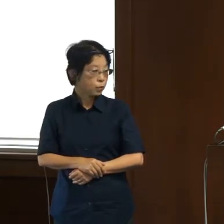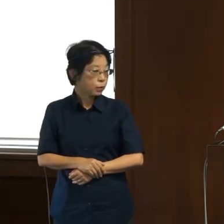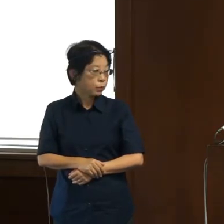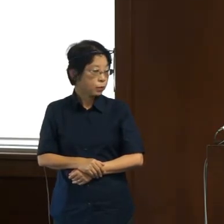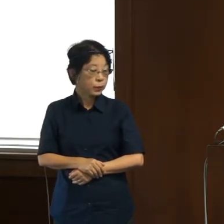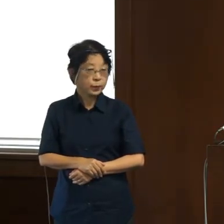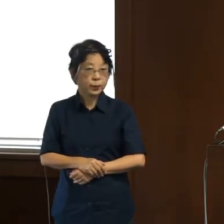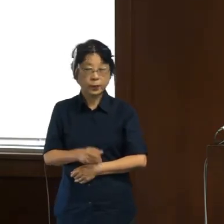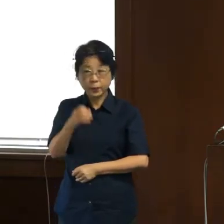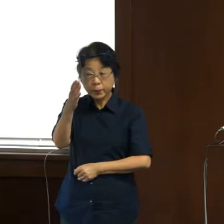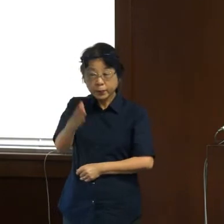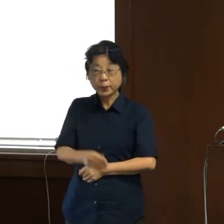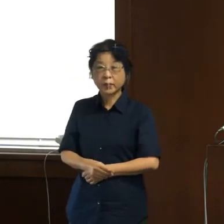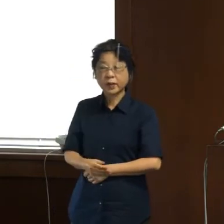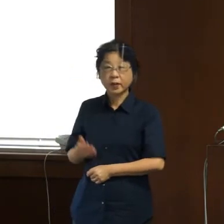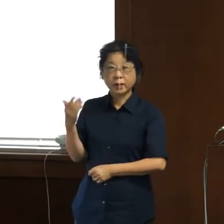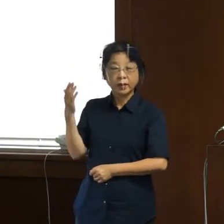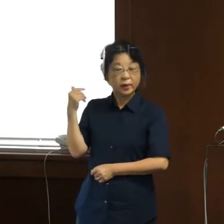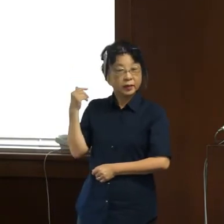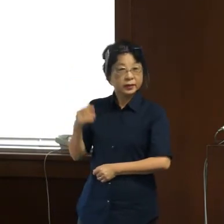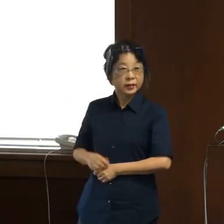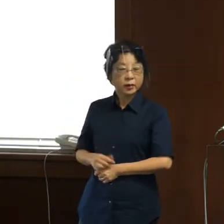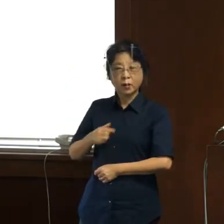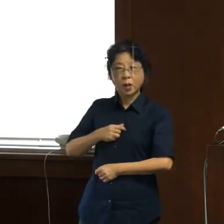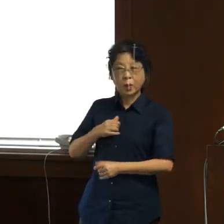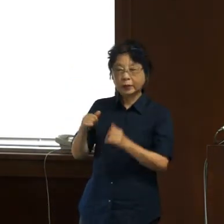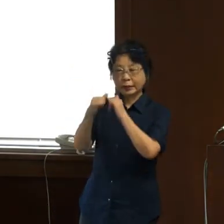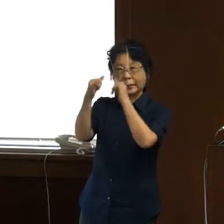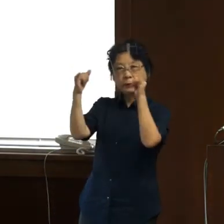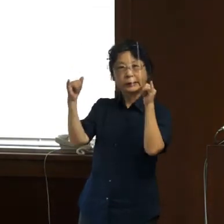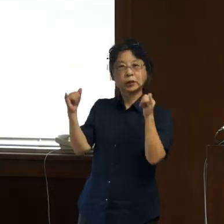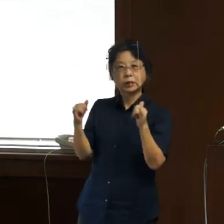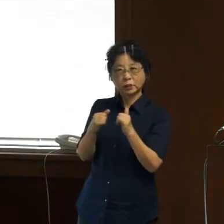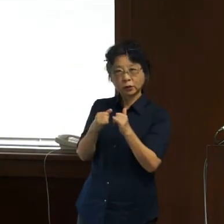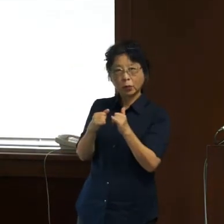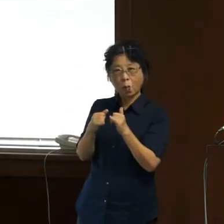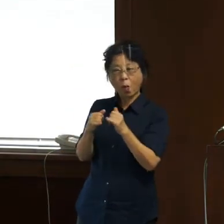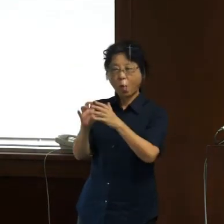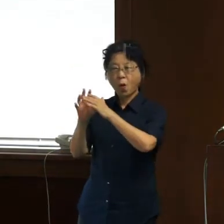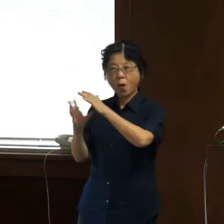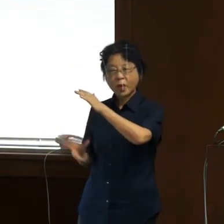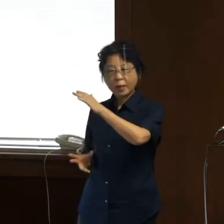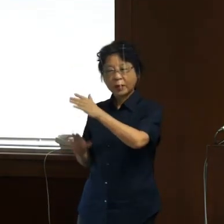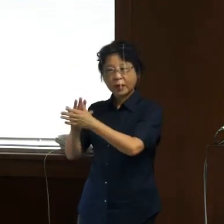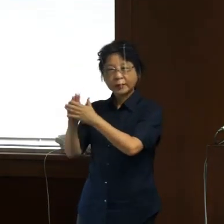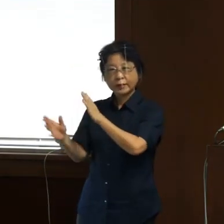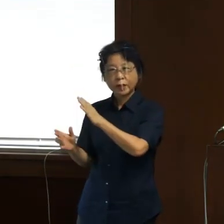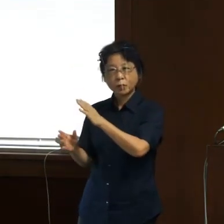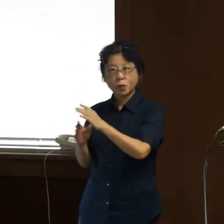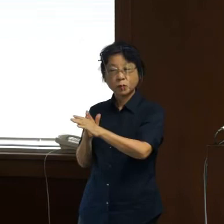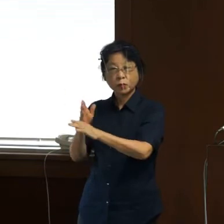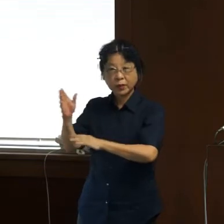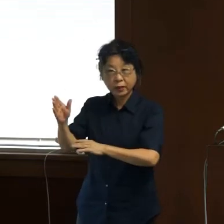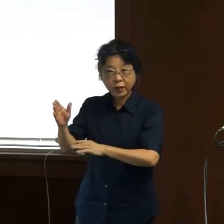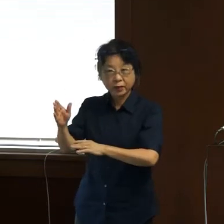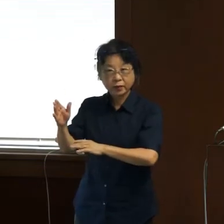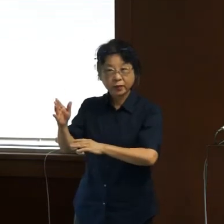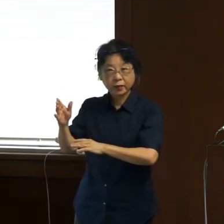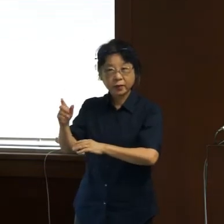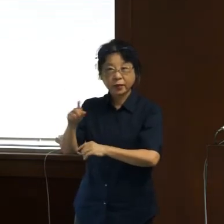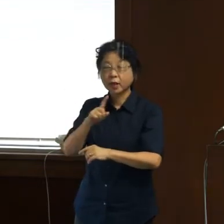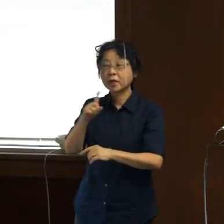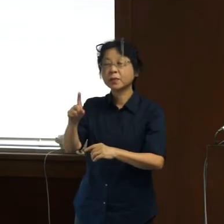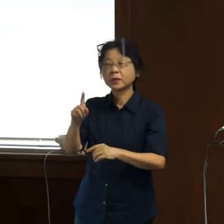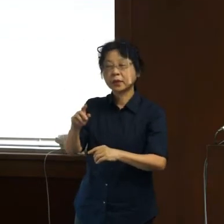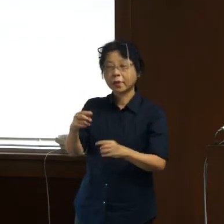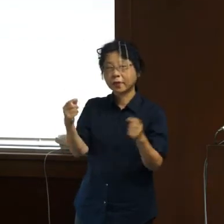先ほど重機人口で山梨県が抜いたという発言は重機人口ではなくて推計人口で抜いたということであります。訂正してお申し上げ